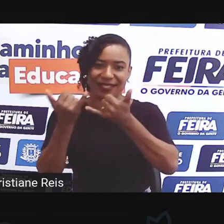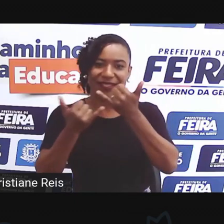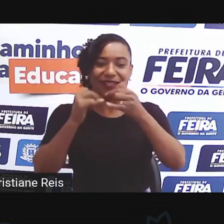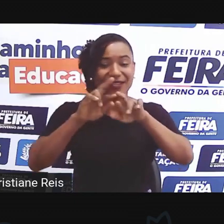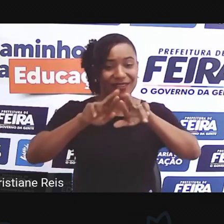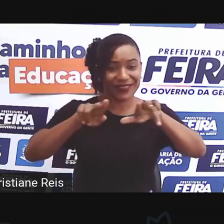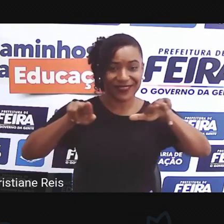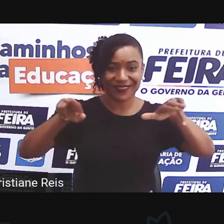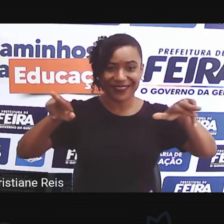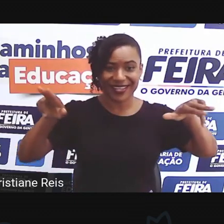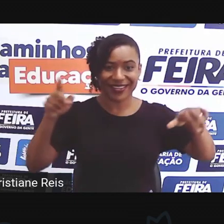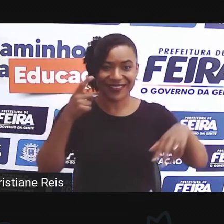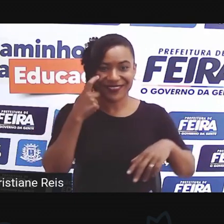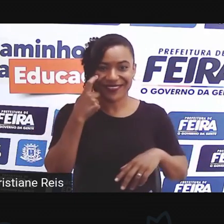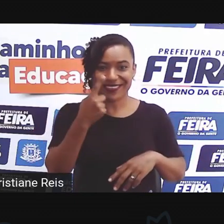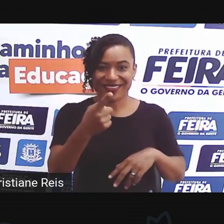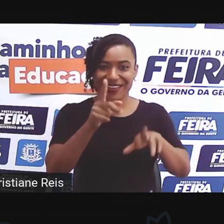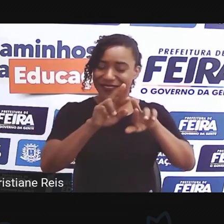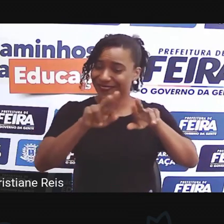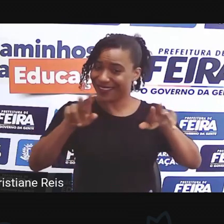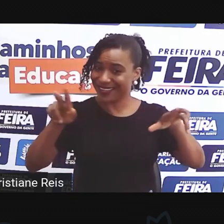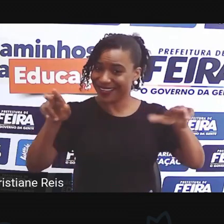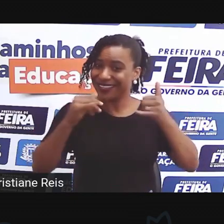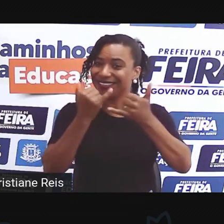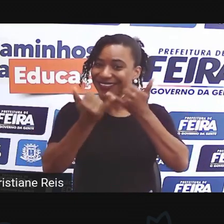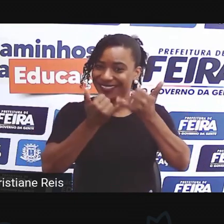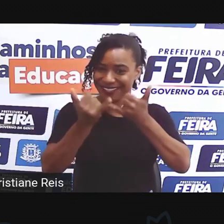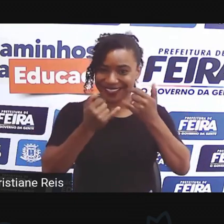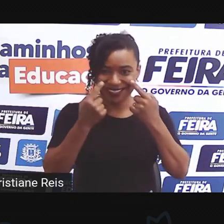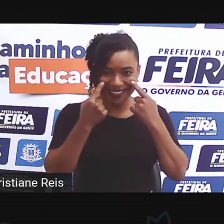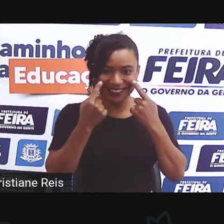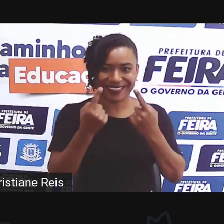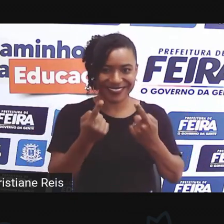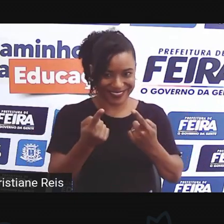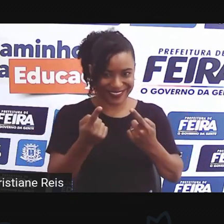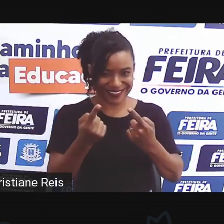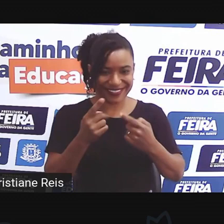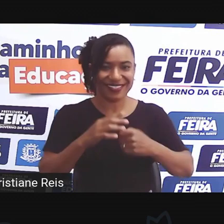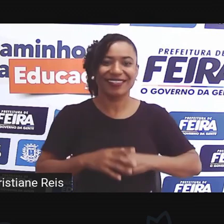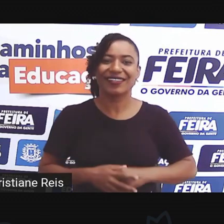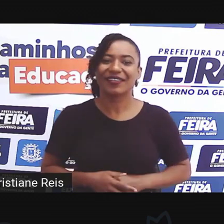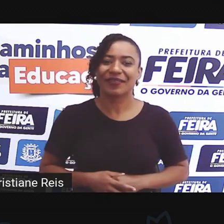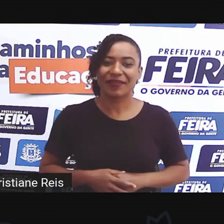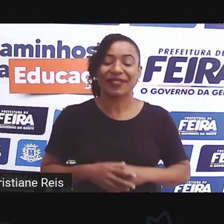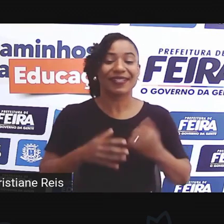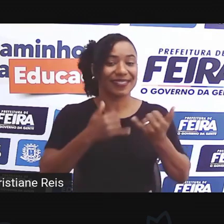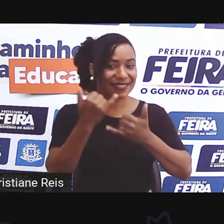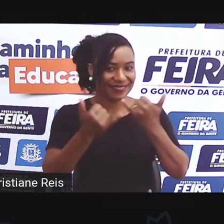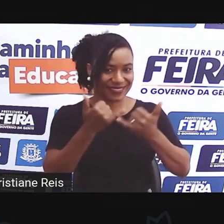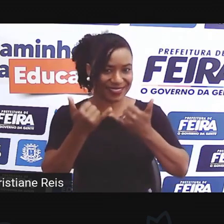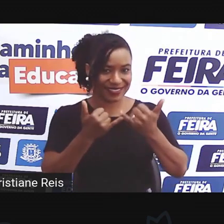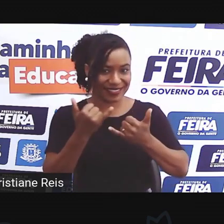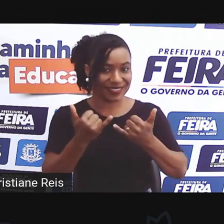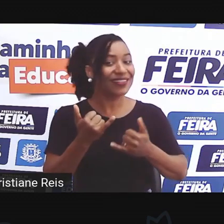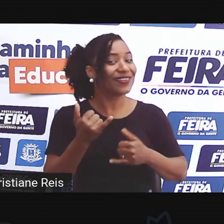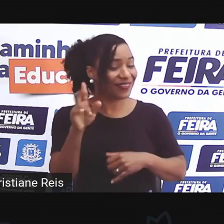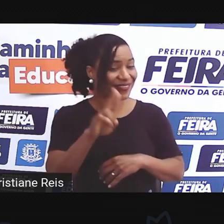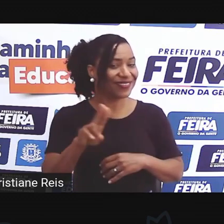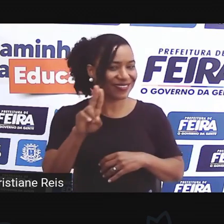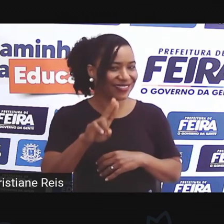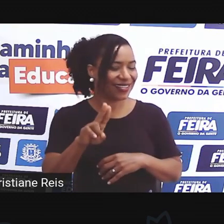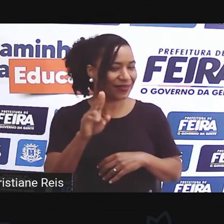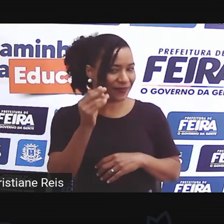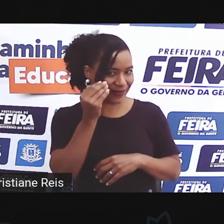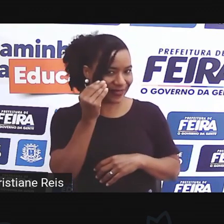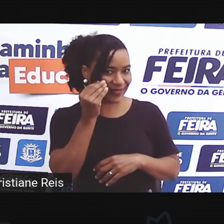meninada. Vários brinquedinhos. Estão vendo daí? Esses brinquedinhos vamos usar já já. Sabe por quê? Porque